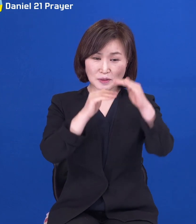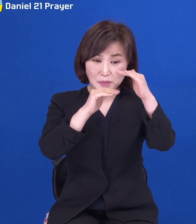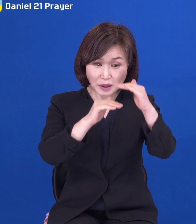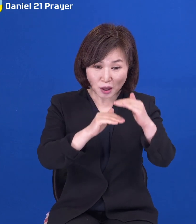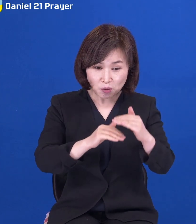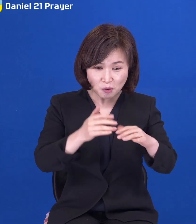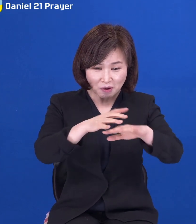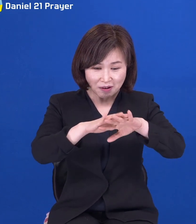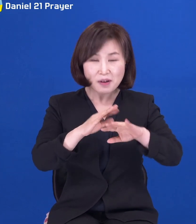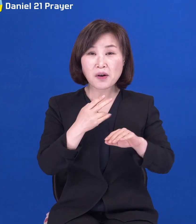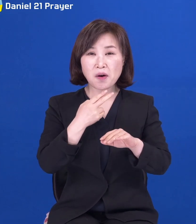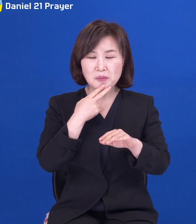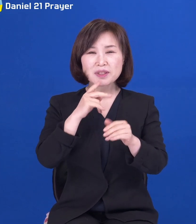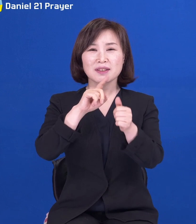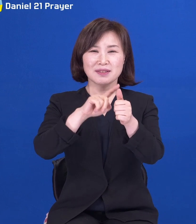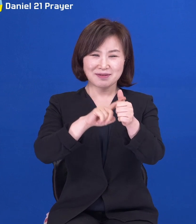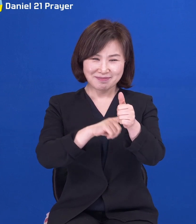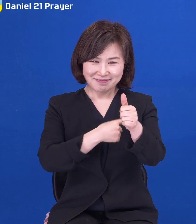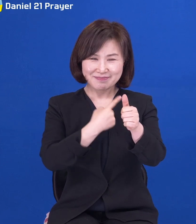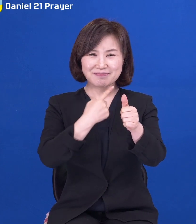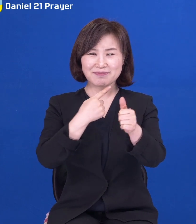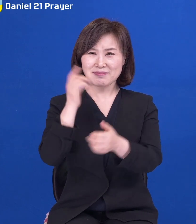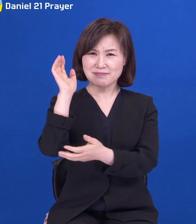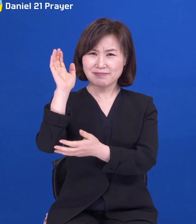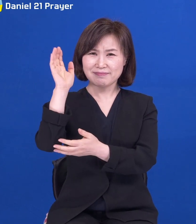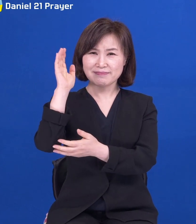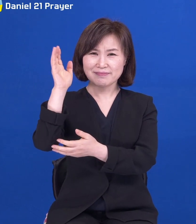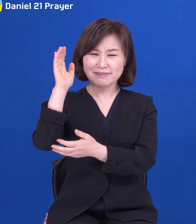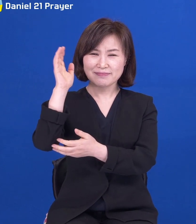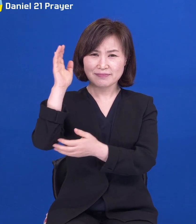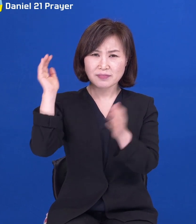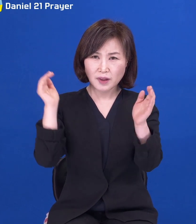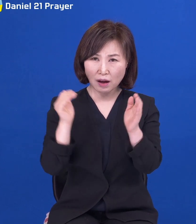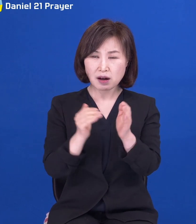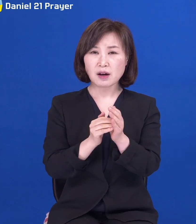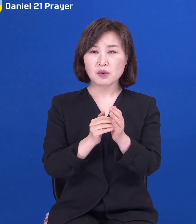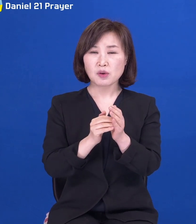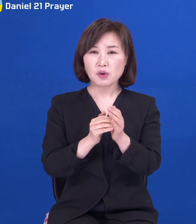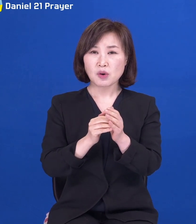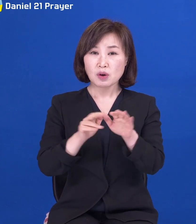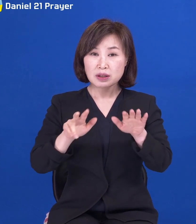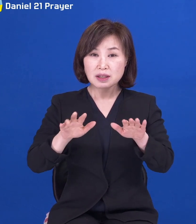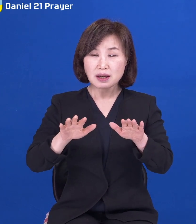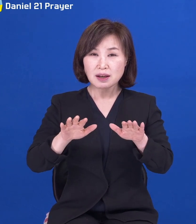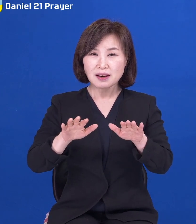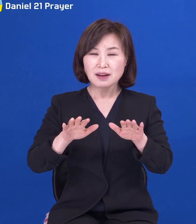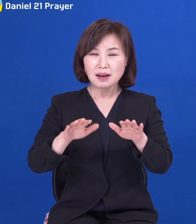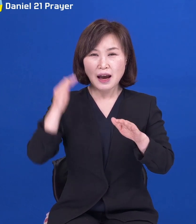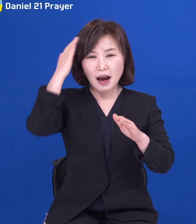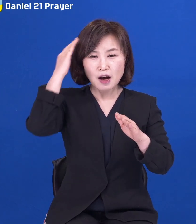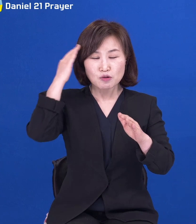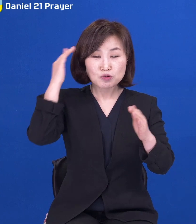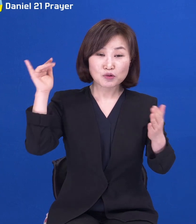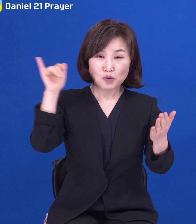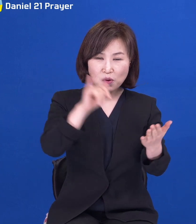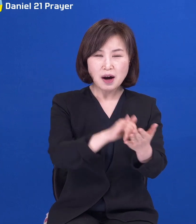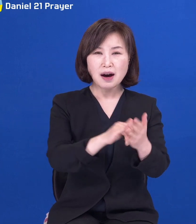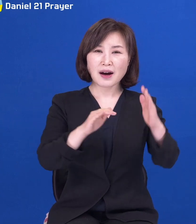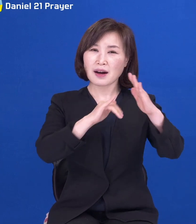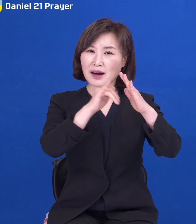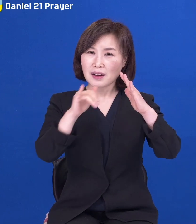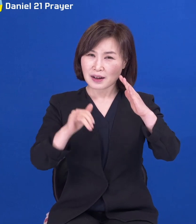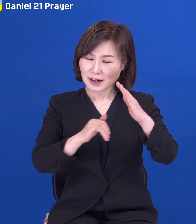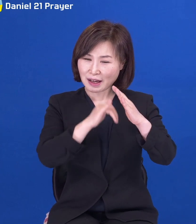이렇게 자연스럽게 해주시고, 마지막으로는 여기 와서 이제 가정을 갖게 되고 결혼을 어떻게